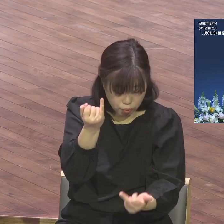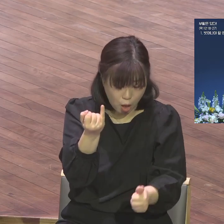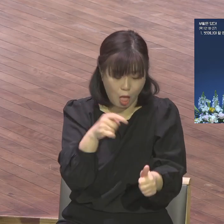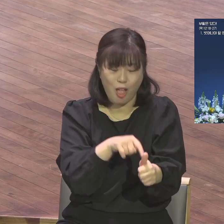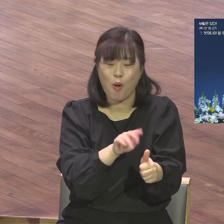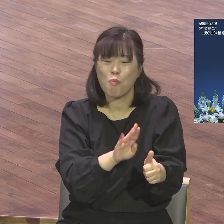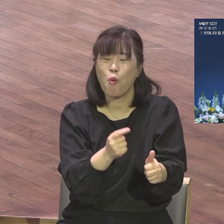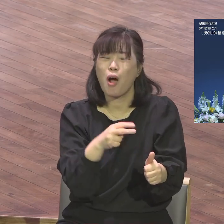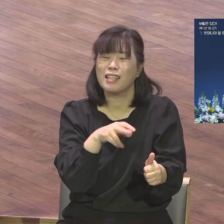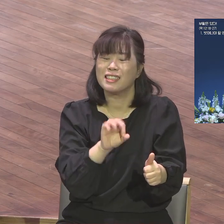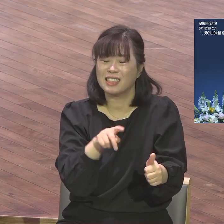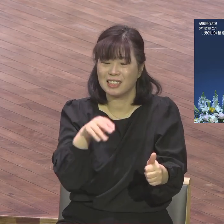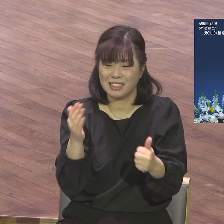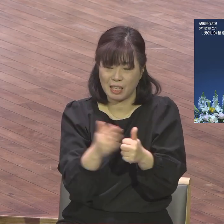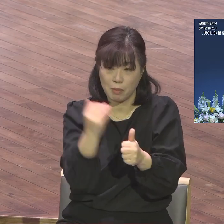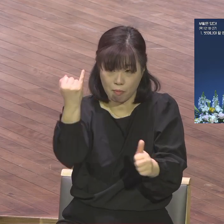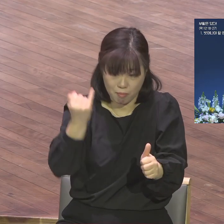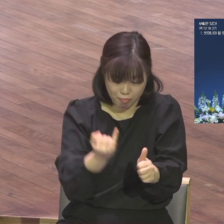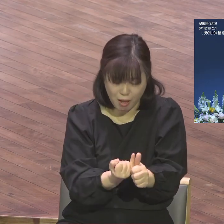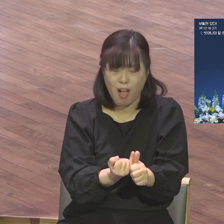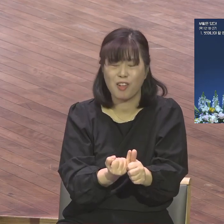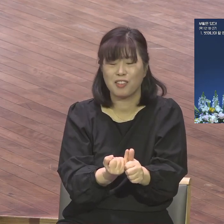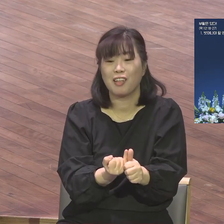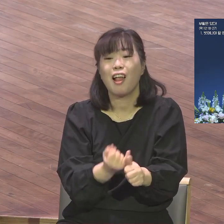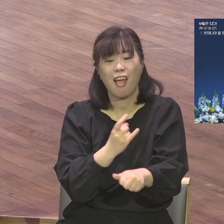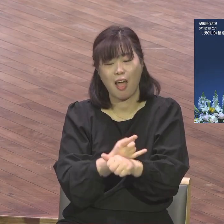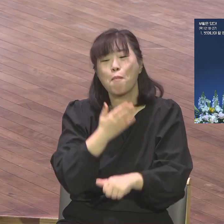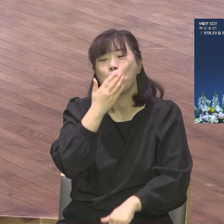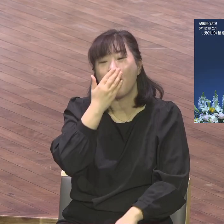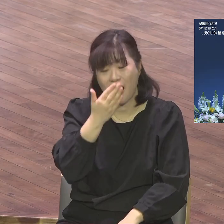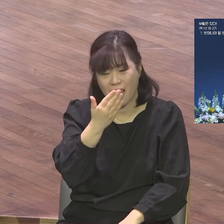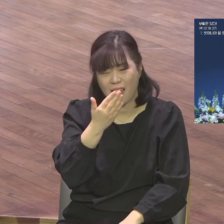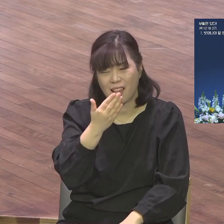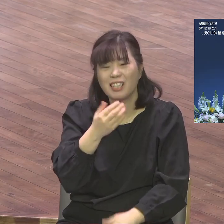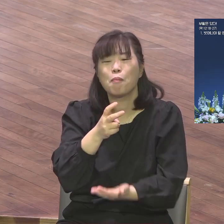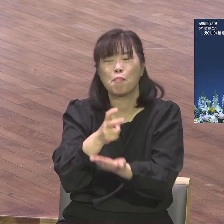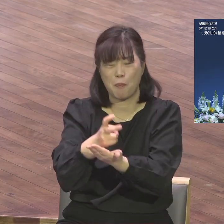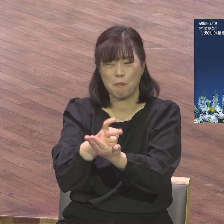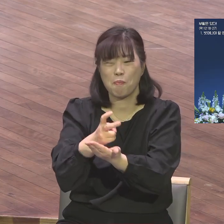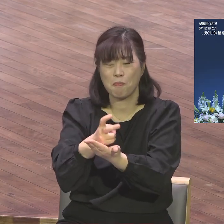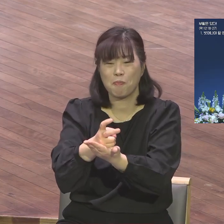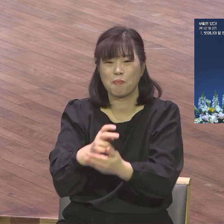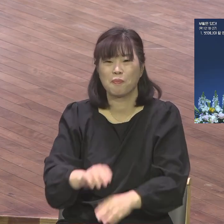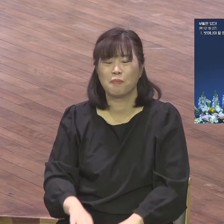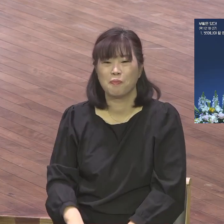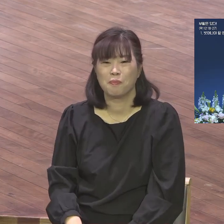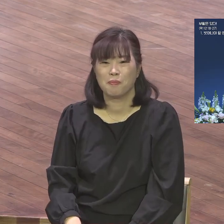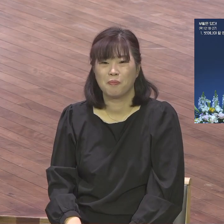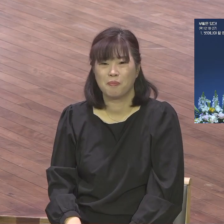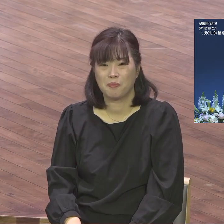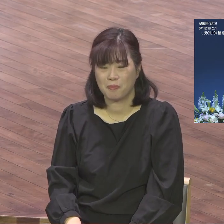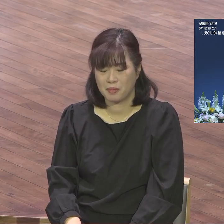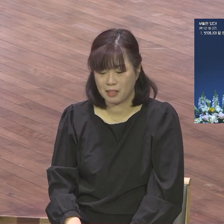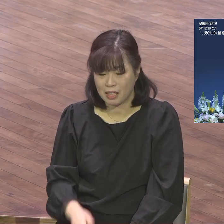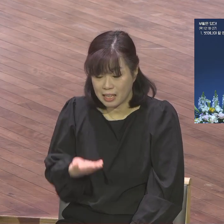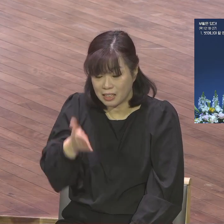보면 억지도 이런 억지가 없어요. 현실성이 없는 질문을 한 거거든요. 예수님